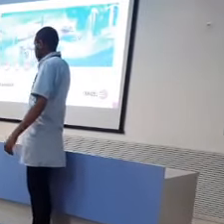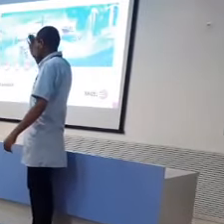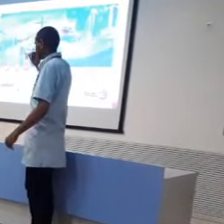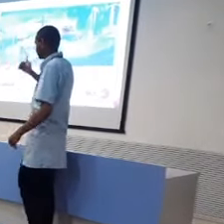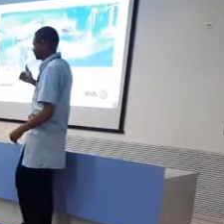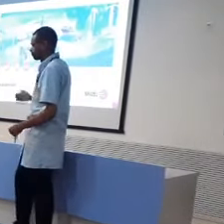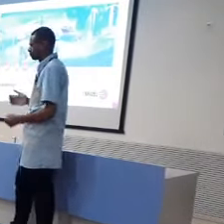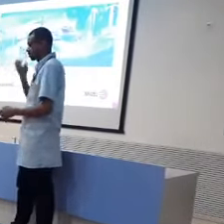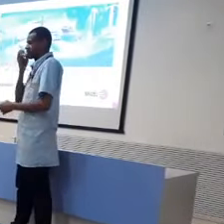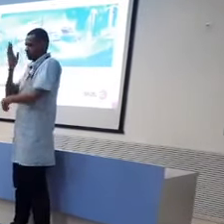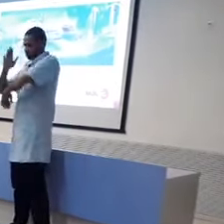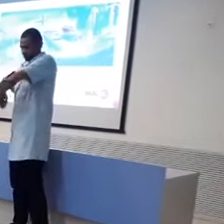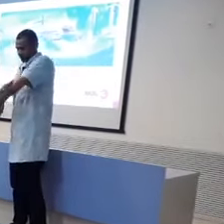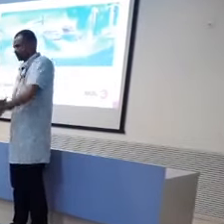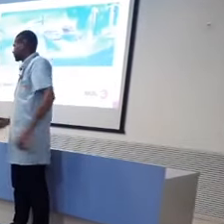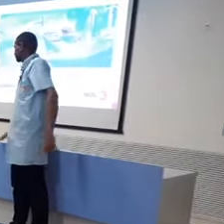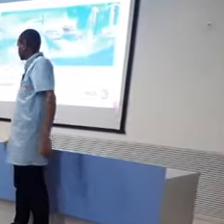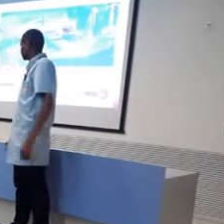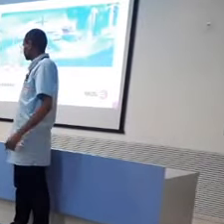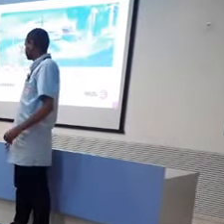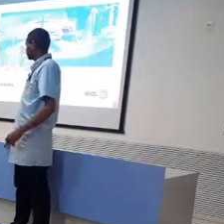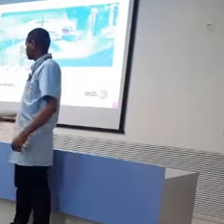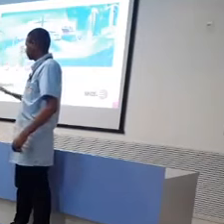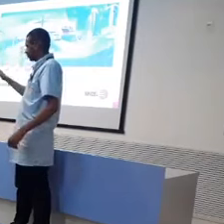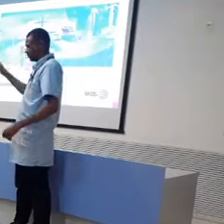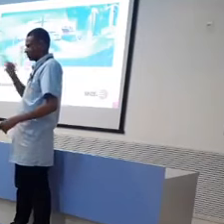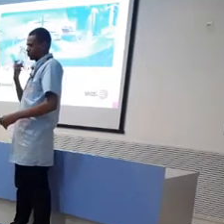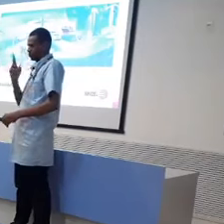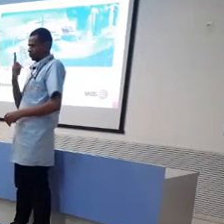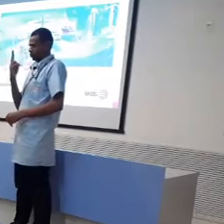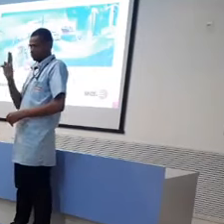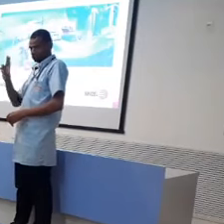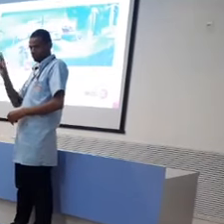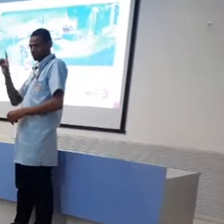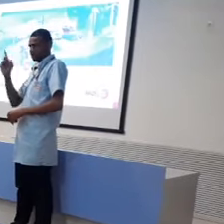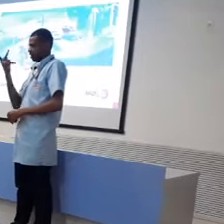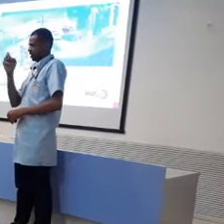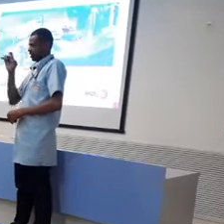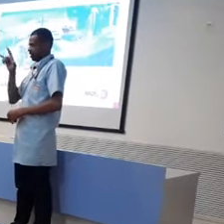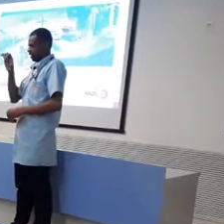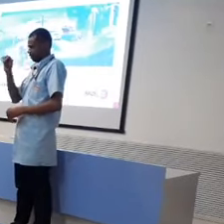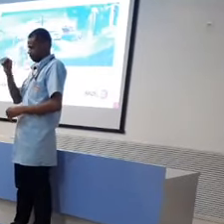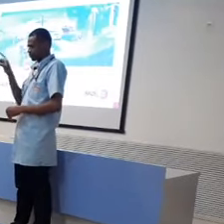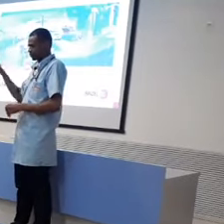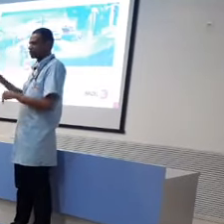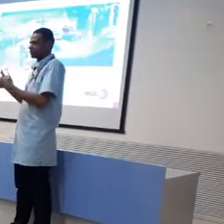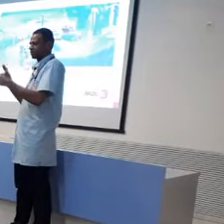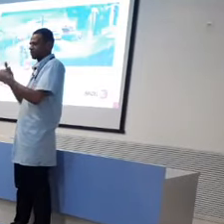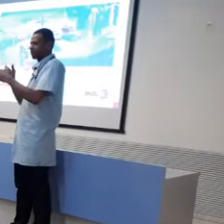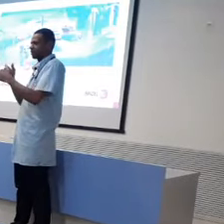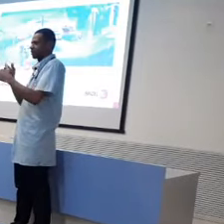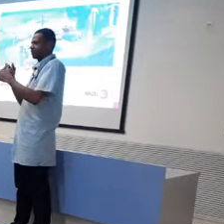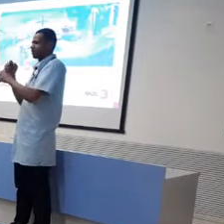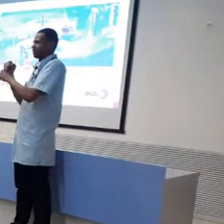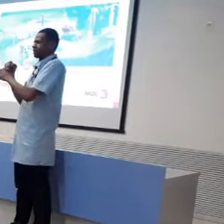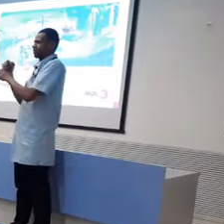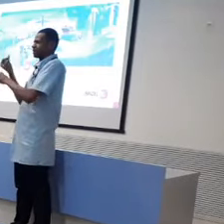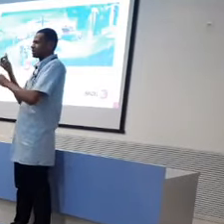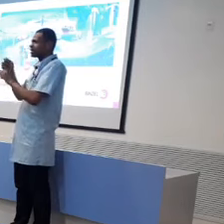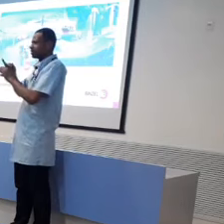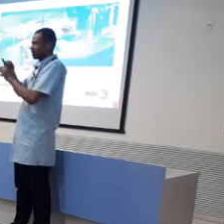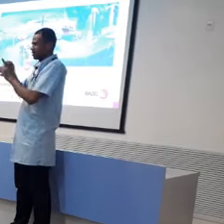Bom, pessoal, boa tarde. Já me apresentou, meu nome é Hélio. Eu trabalho na Binzel há aproximadamente 6